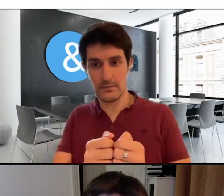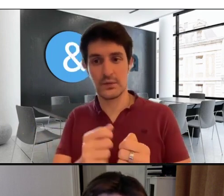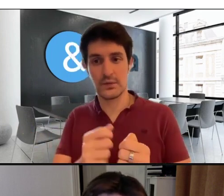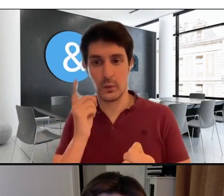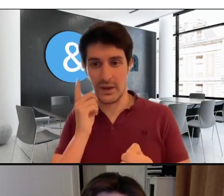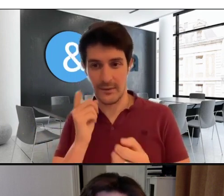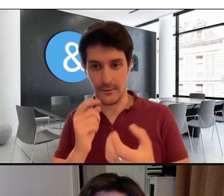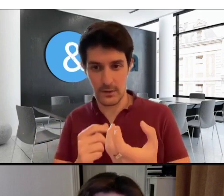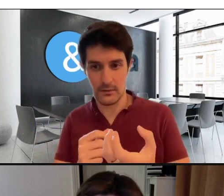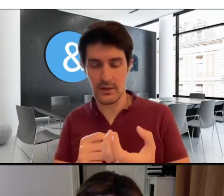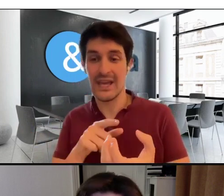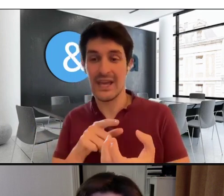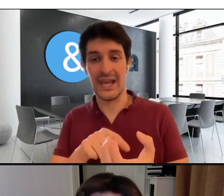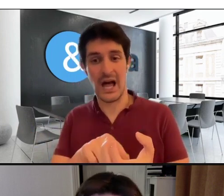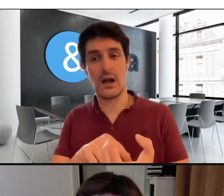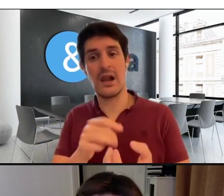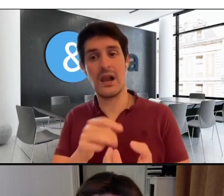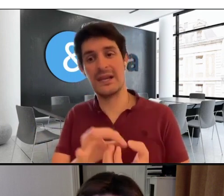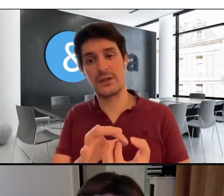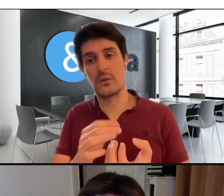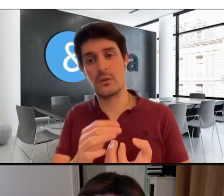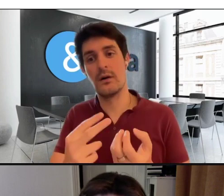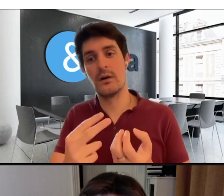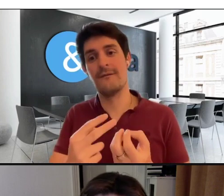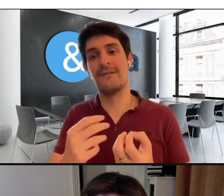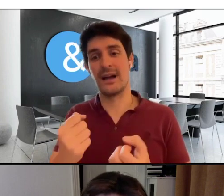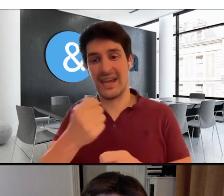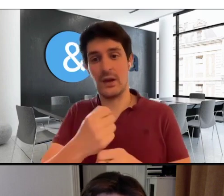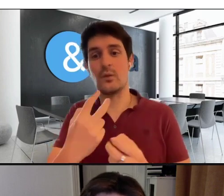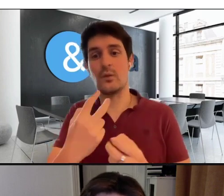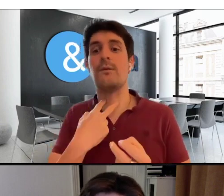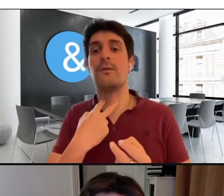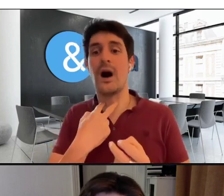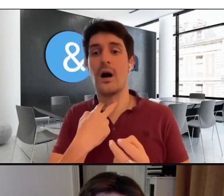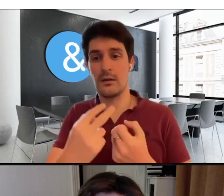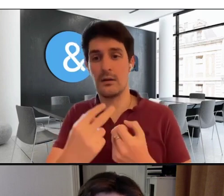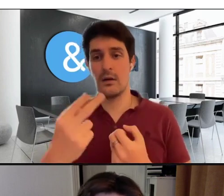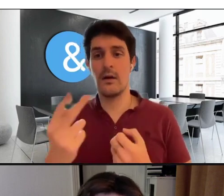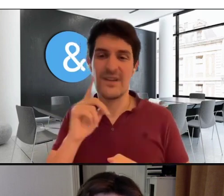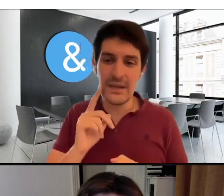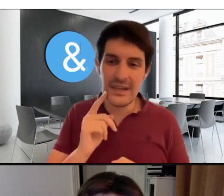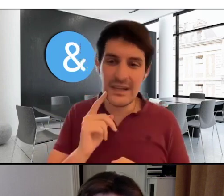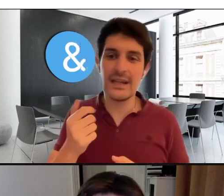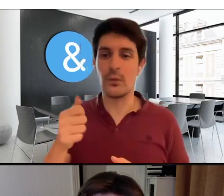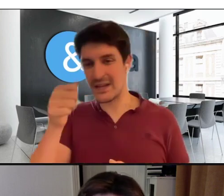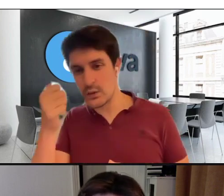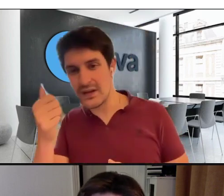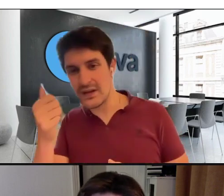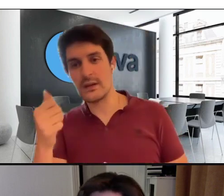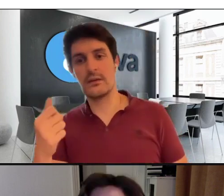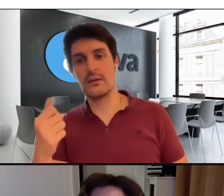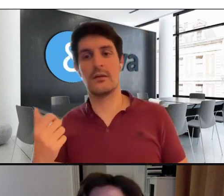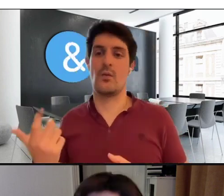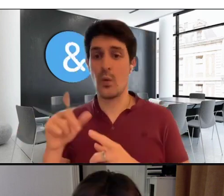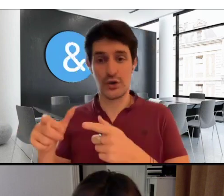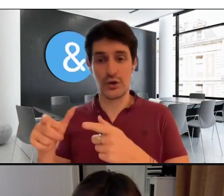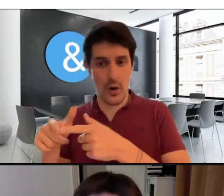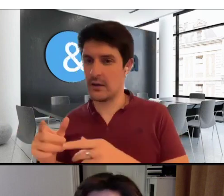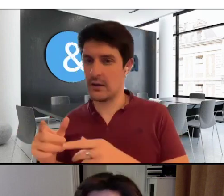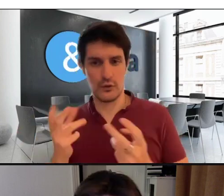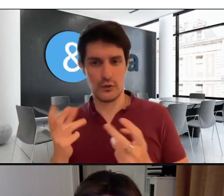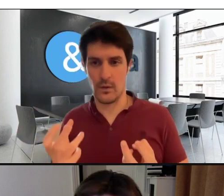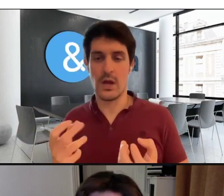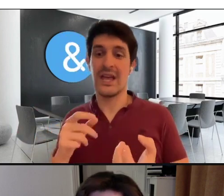ton téléphone. Et là, l'application va créer une voix féminine, masculine, non-genrée, comme